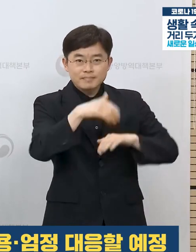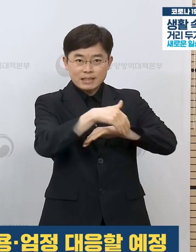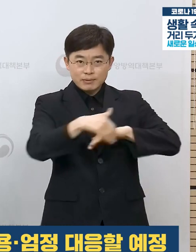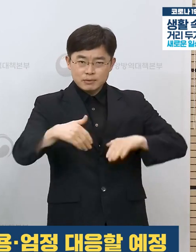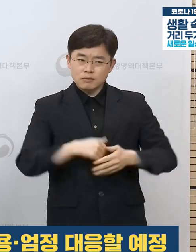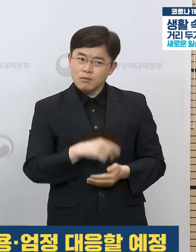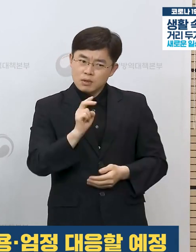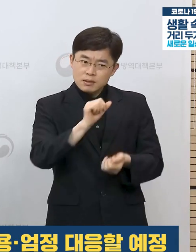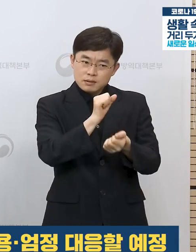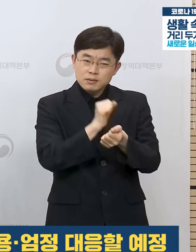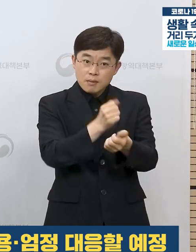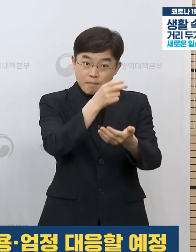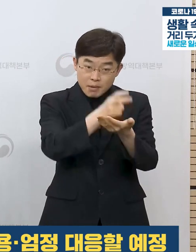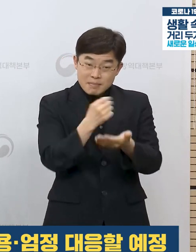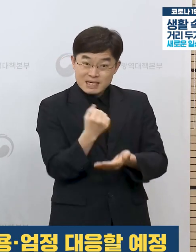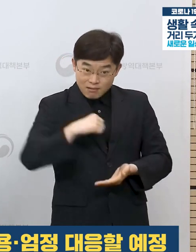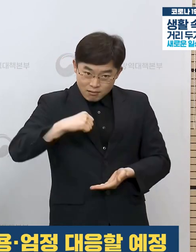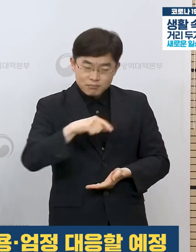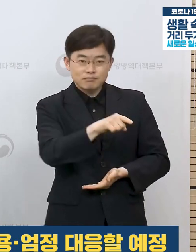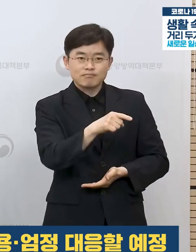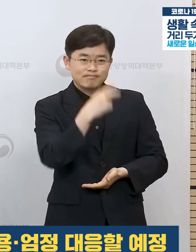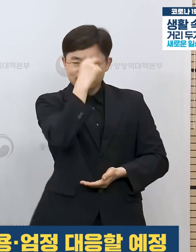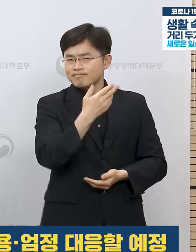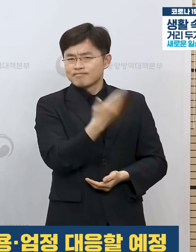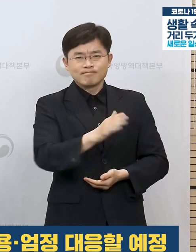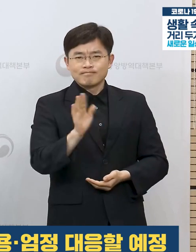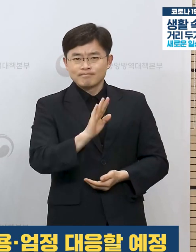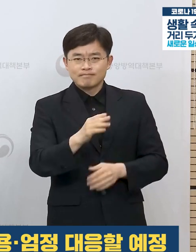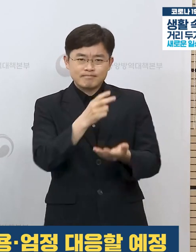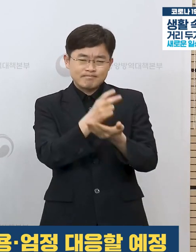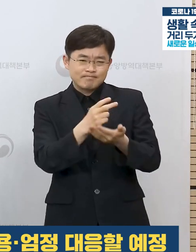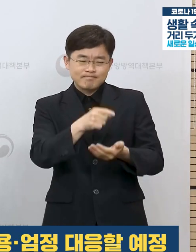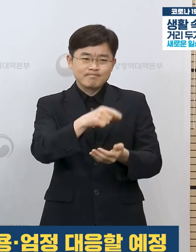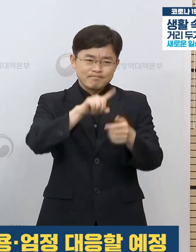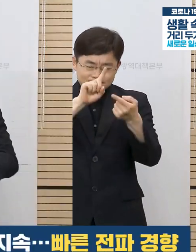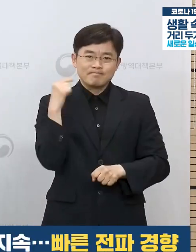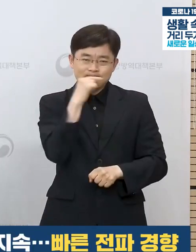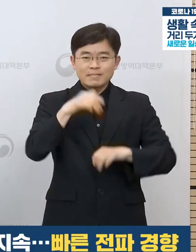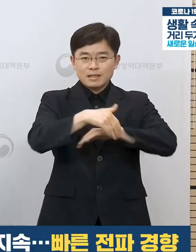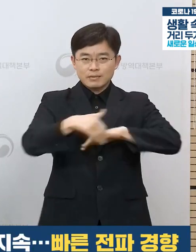중대한 위반 사항에 대해서는 무관용으로 엄정하게 대응할 예정입니다.